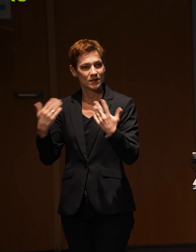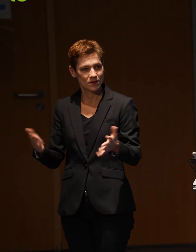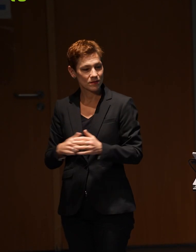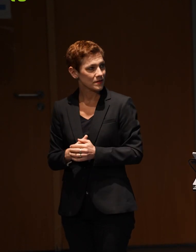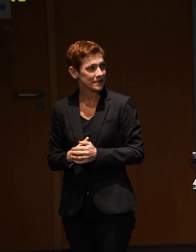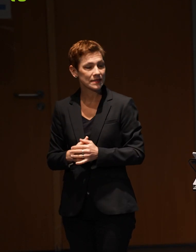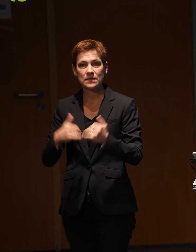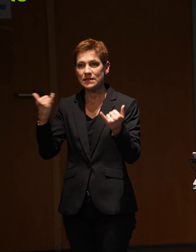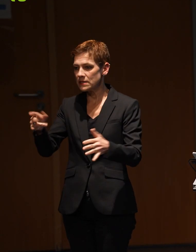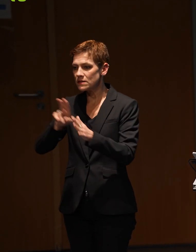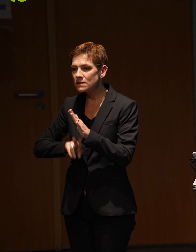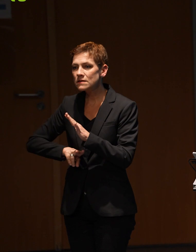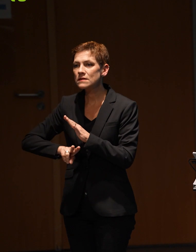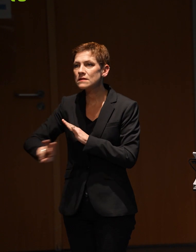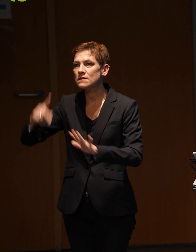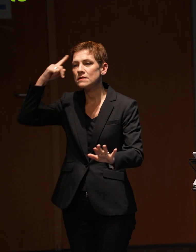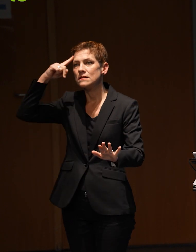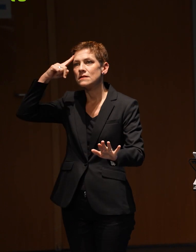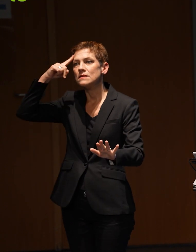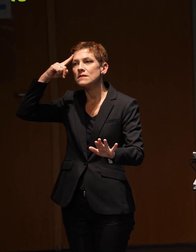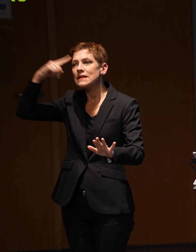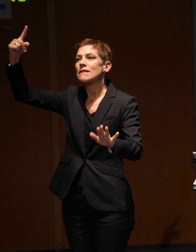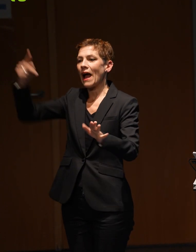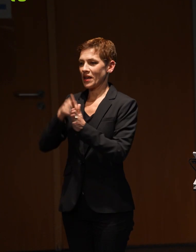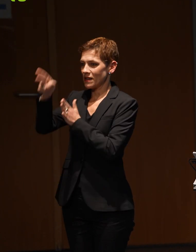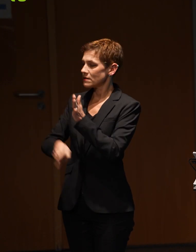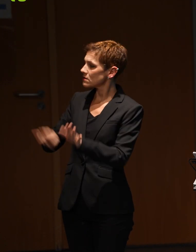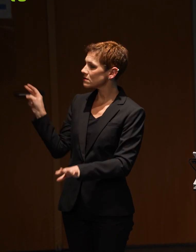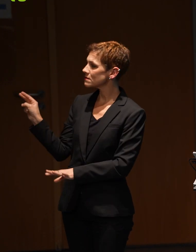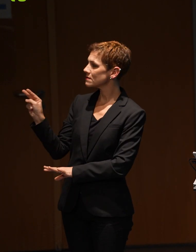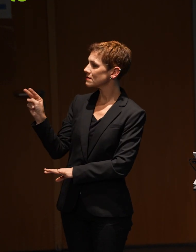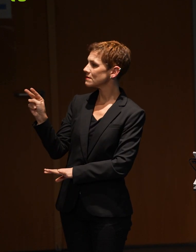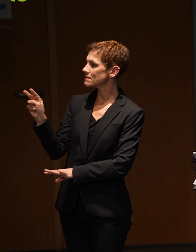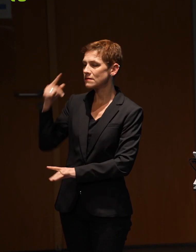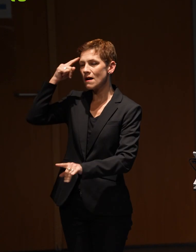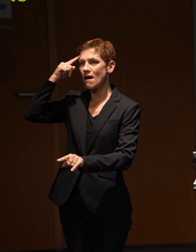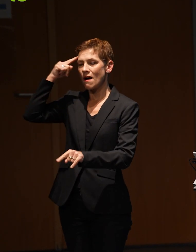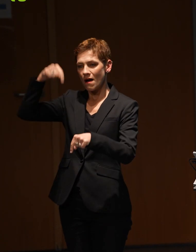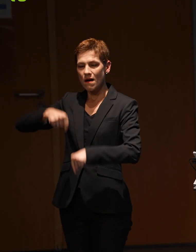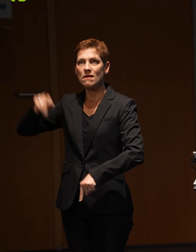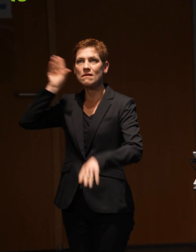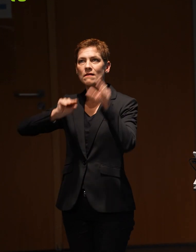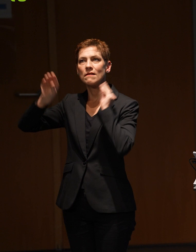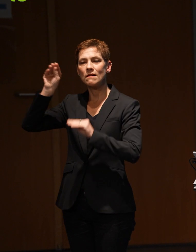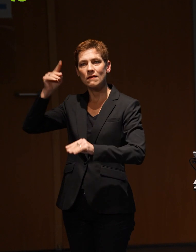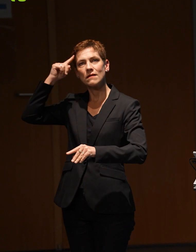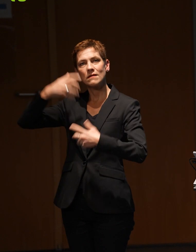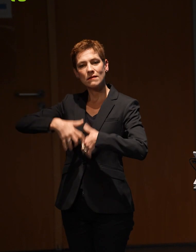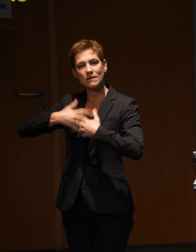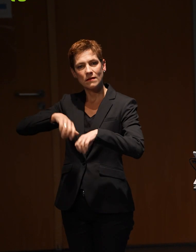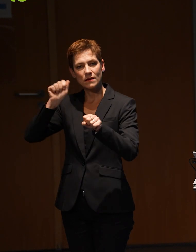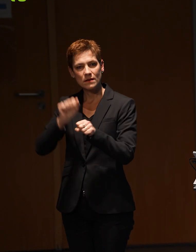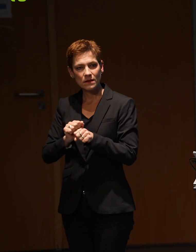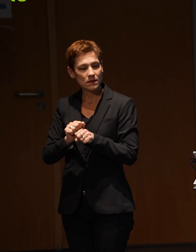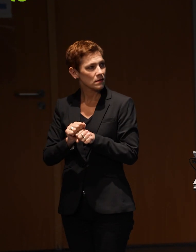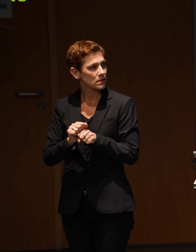heftig U-Bahn zu fahren und Gedankenzüge zu ändern, damit Sie das, was Sie heute gehört haben, noch mal nachverfolgen können. Wir haben auch noch ein